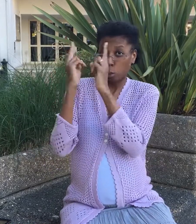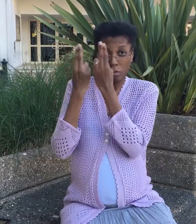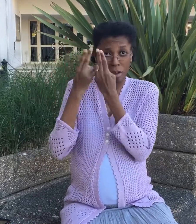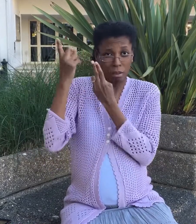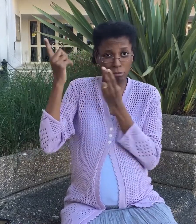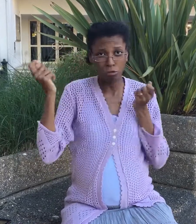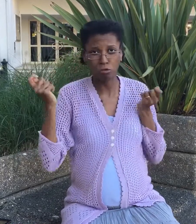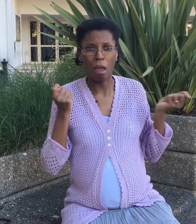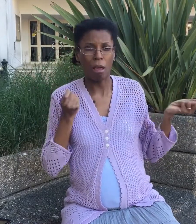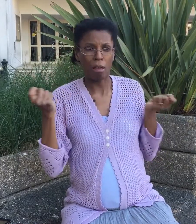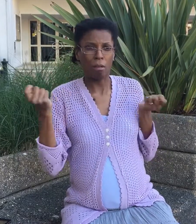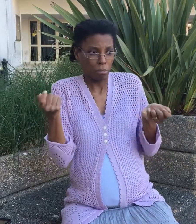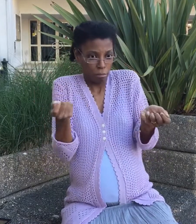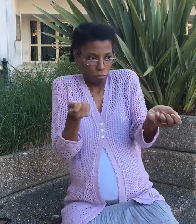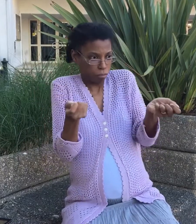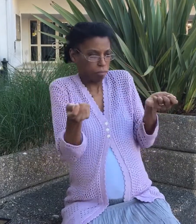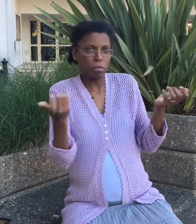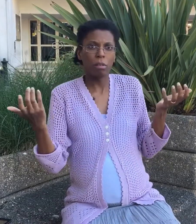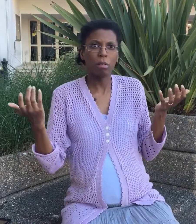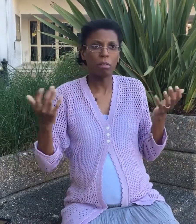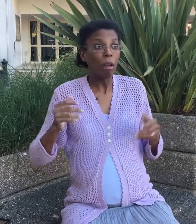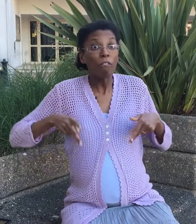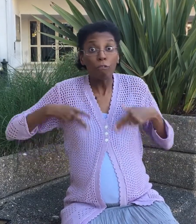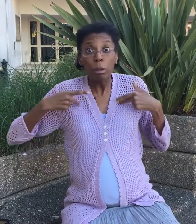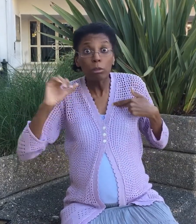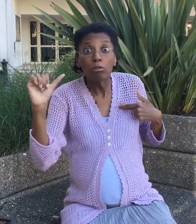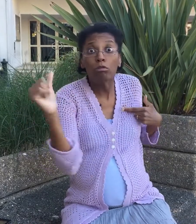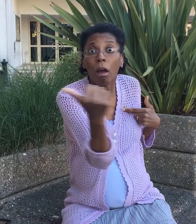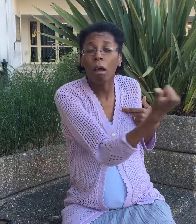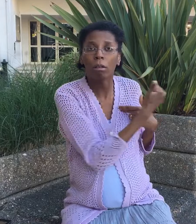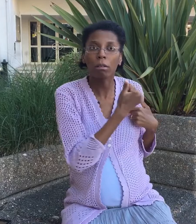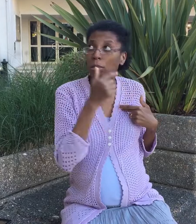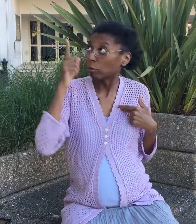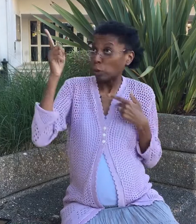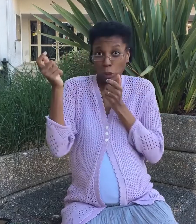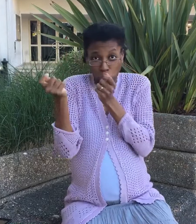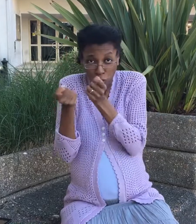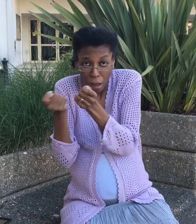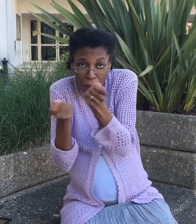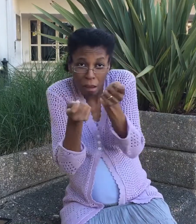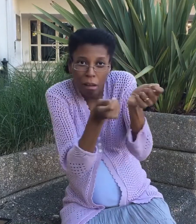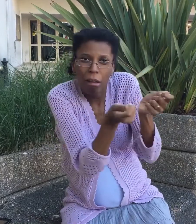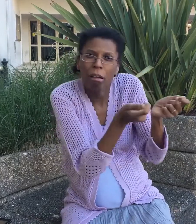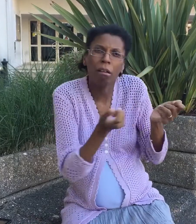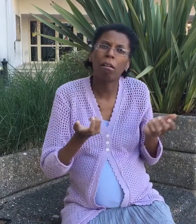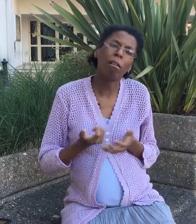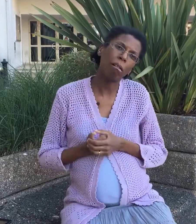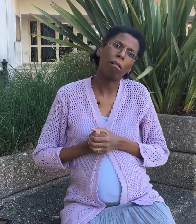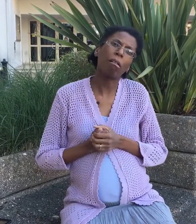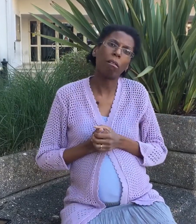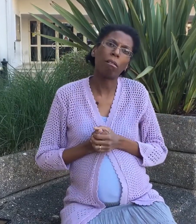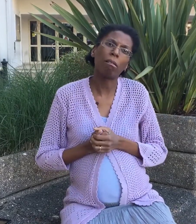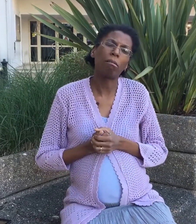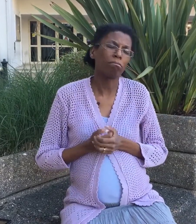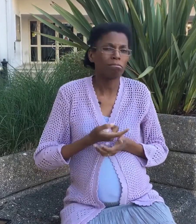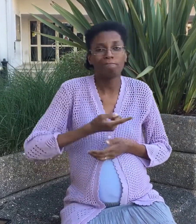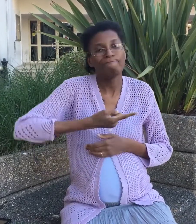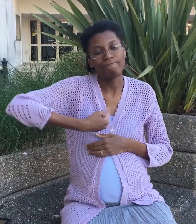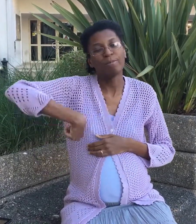restera toujours aux commandes de l'univers, ainsi que de notre histoire personnelle.